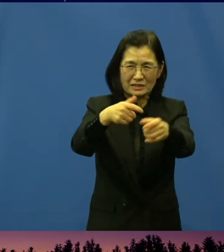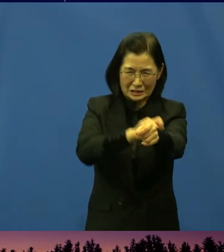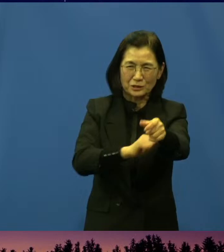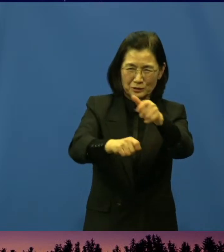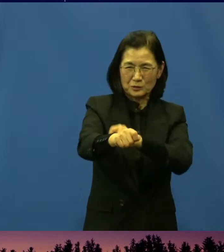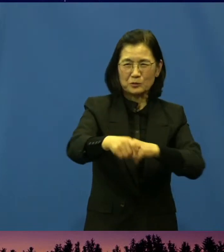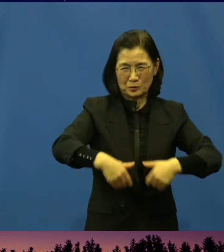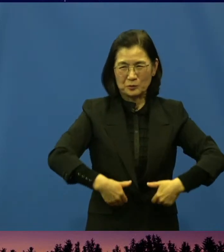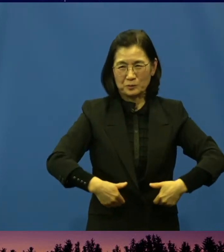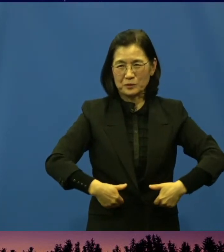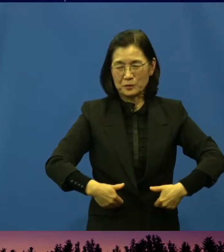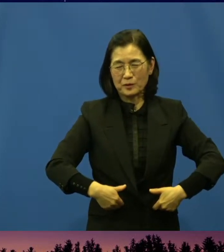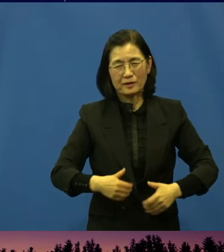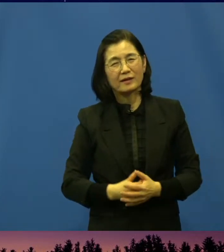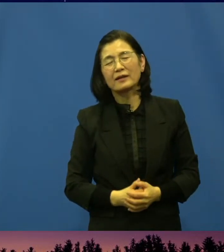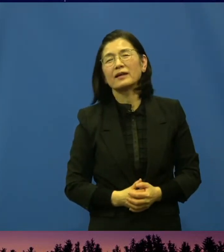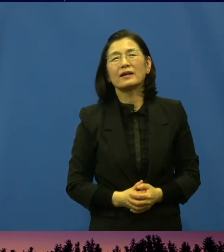축복하고,